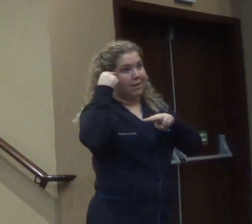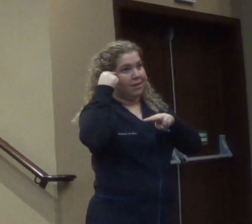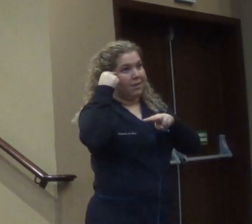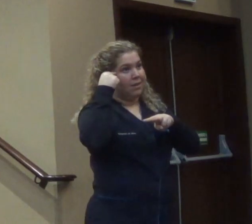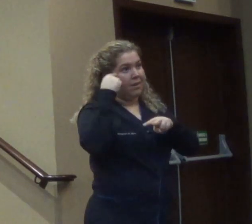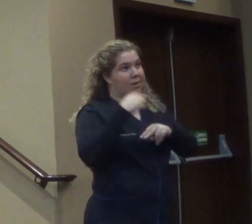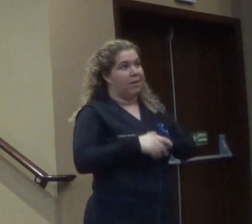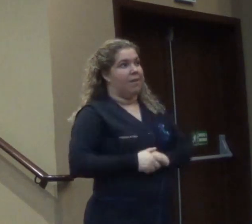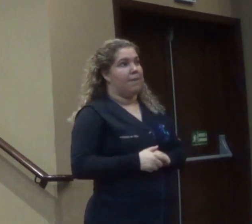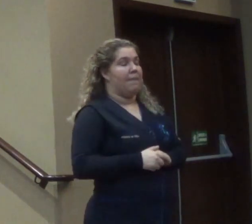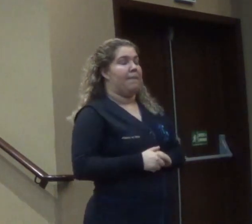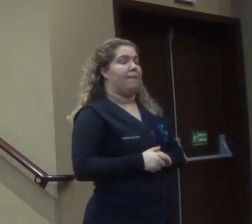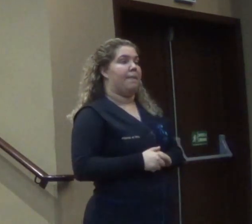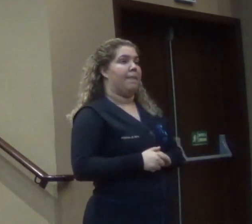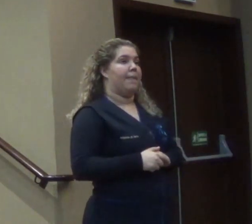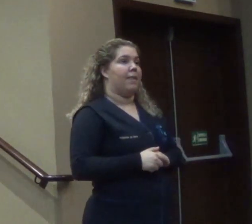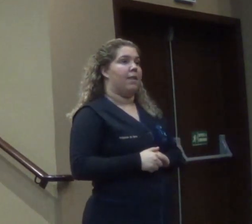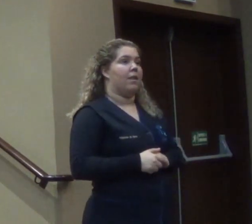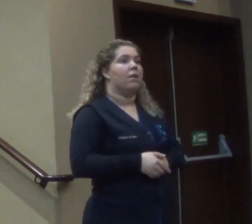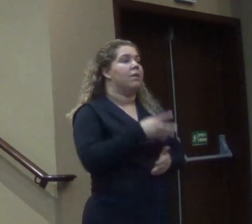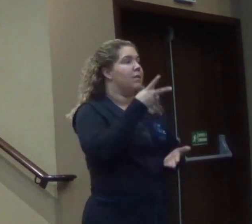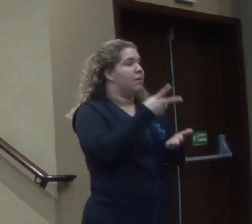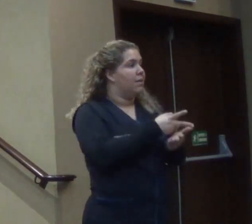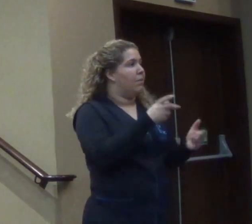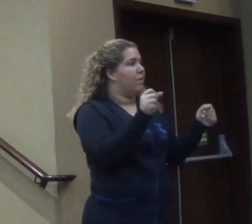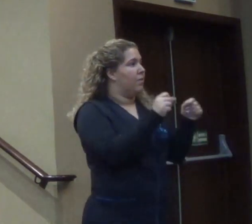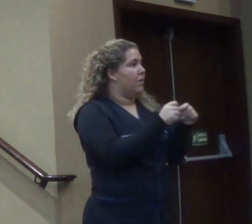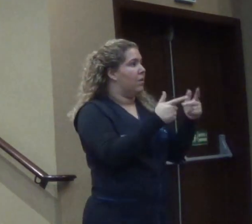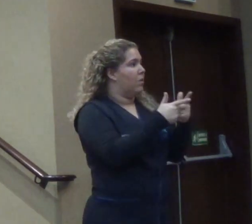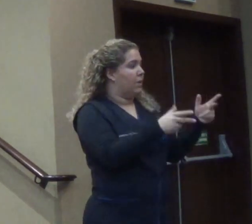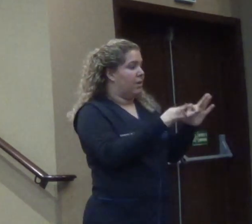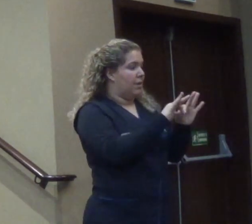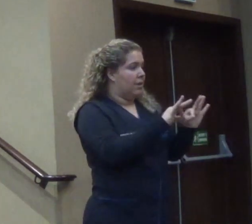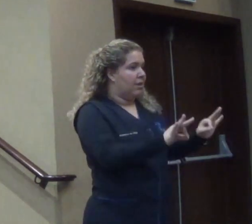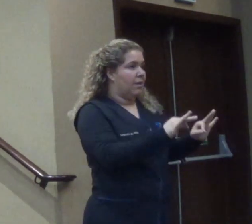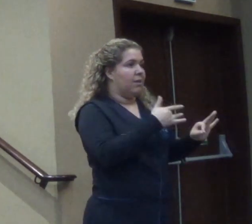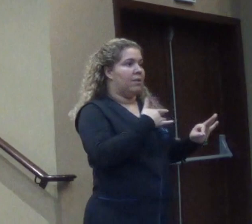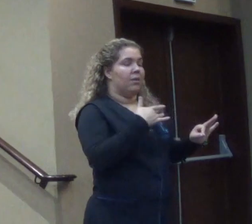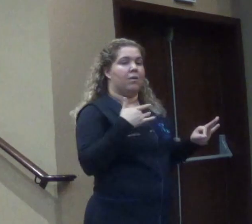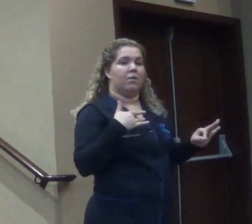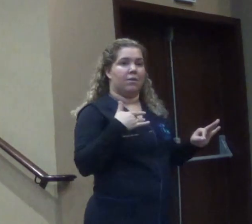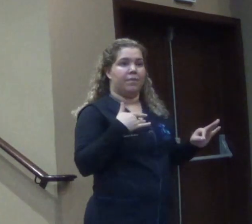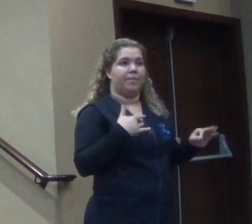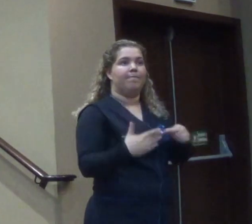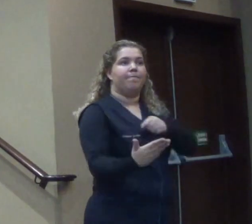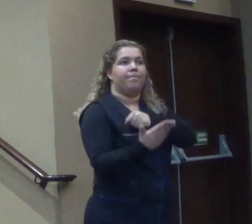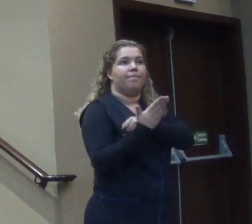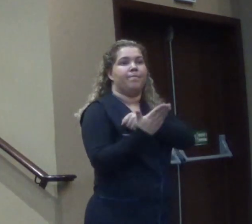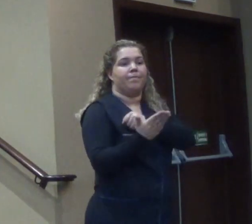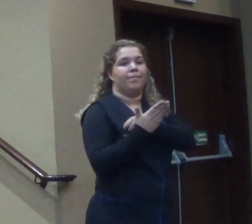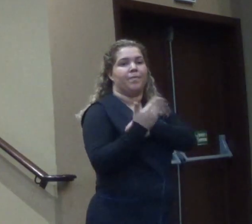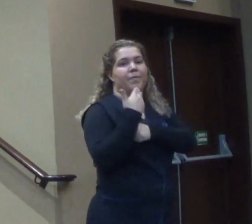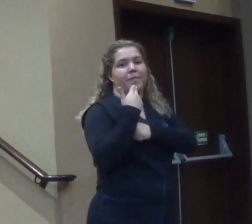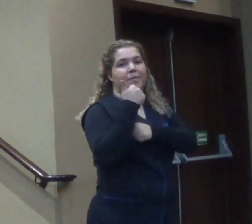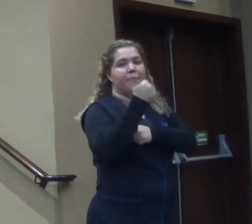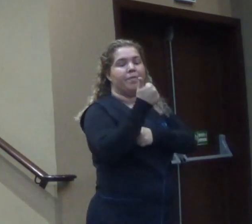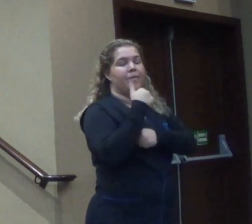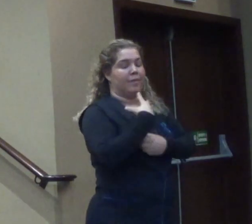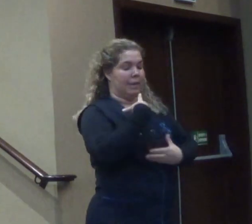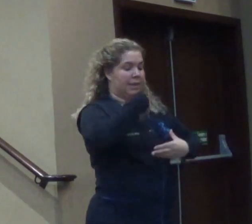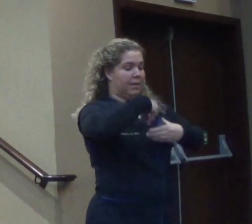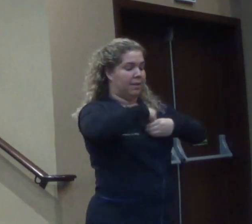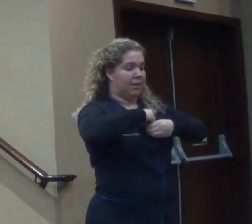a essas medidas bem simples, maiores eram os benefícios, maiores estavam os